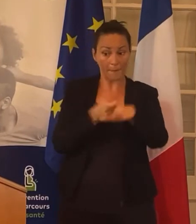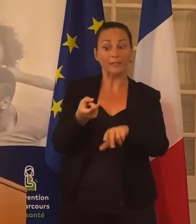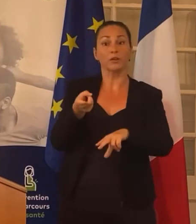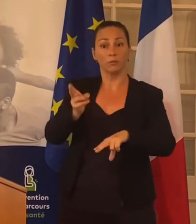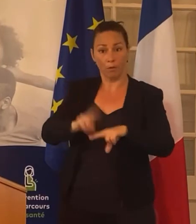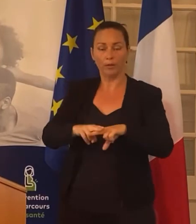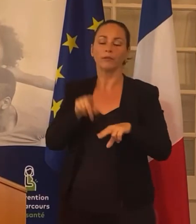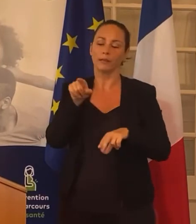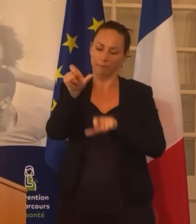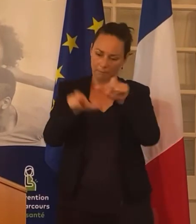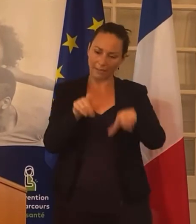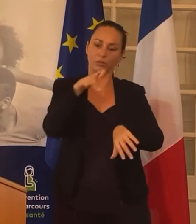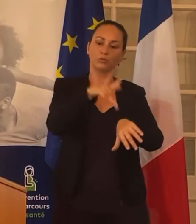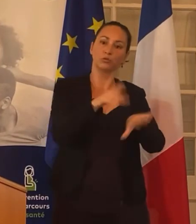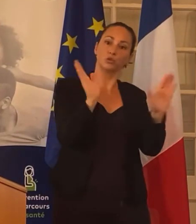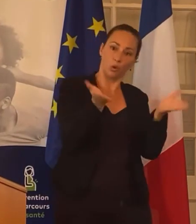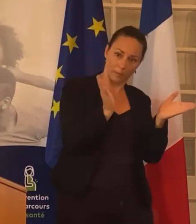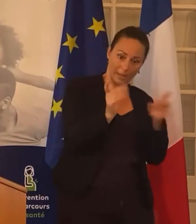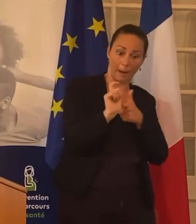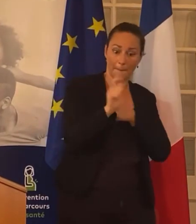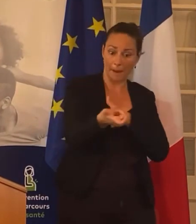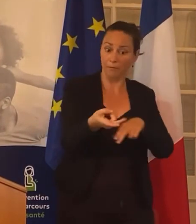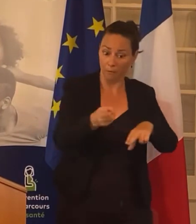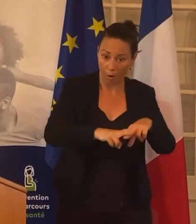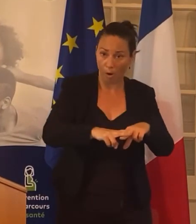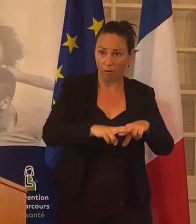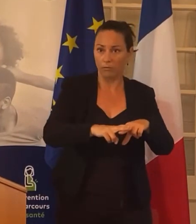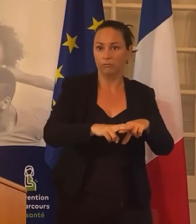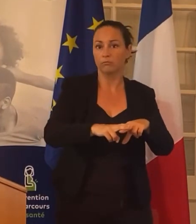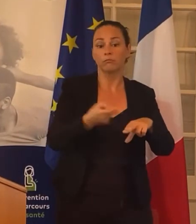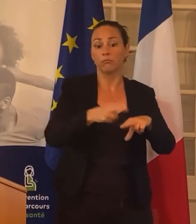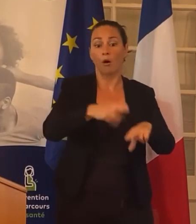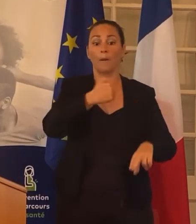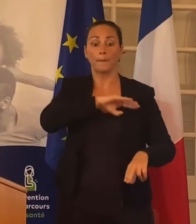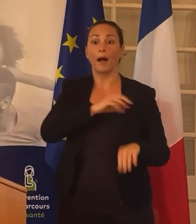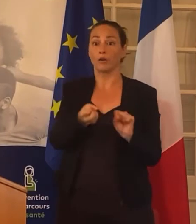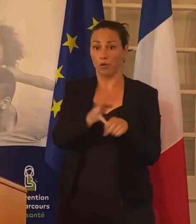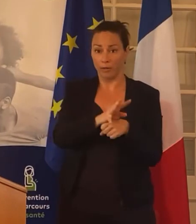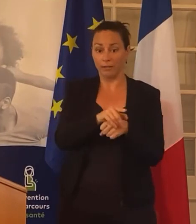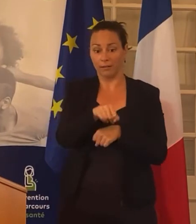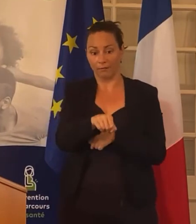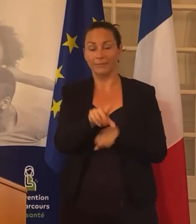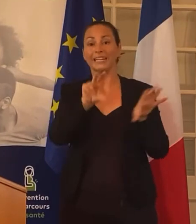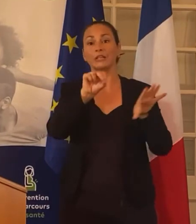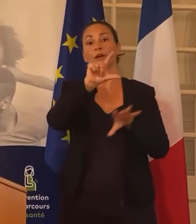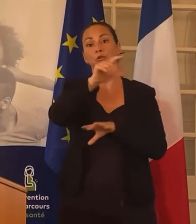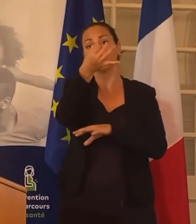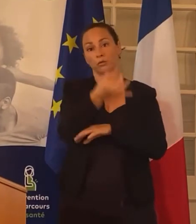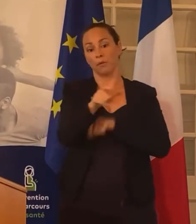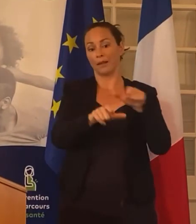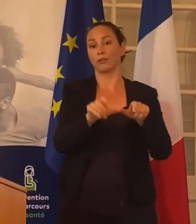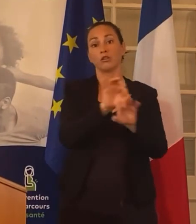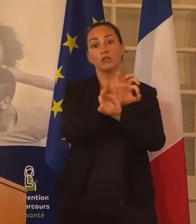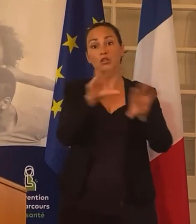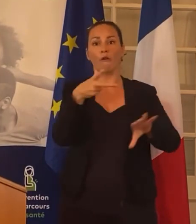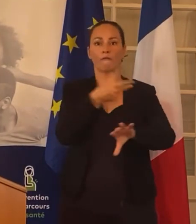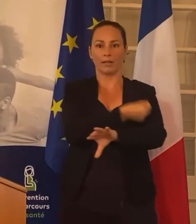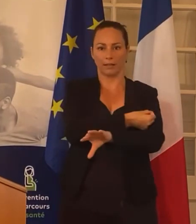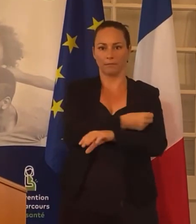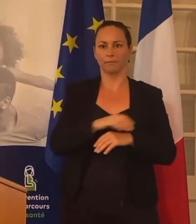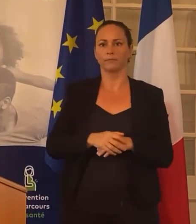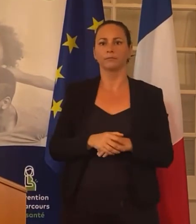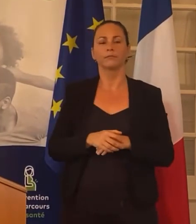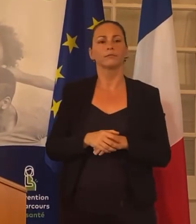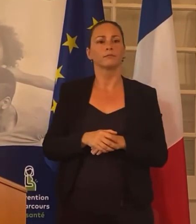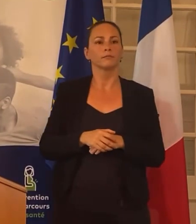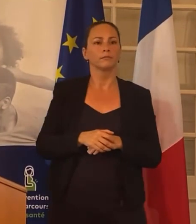après hospitalisation pour Covid étaient le fait de personnes non vaccinées, contre 14% seulement